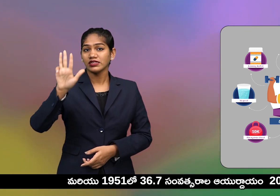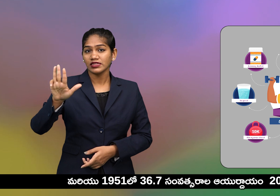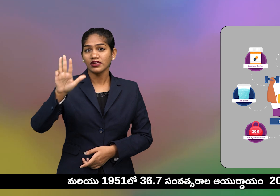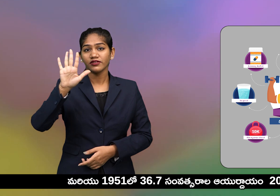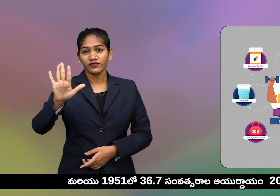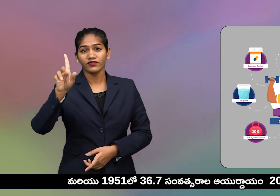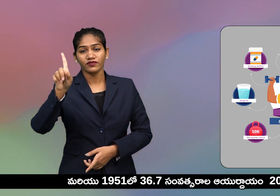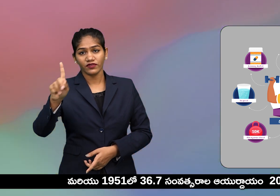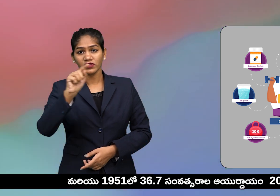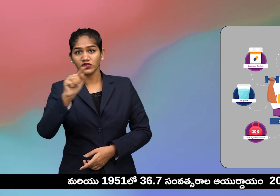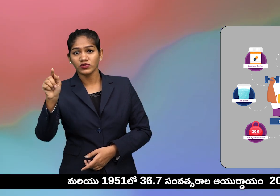64.6 ఏళ్లకు పెరిగింది.